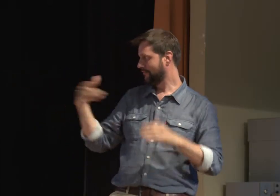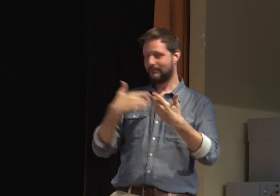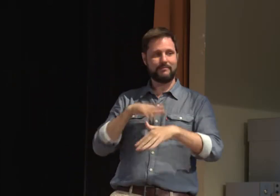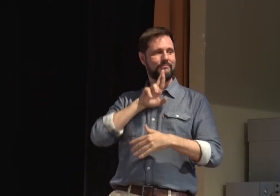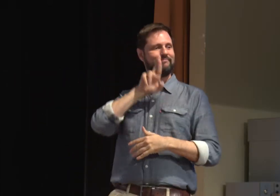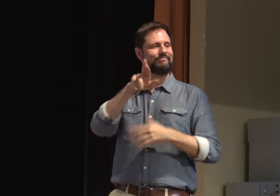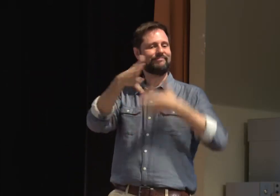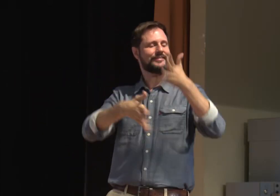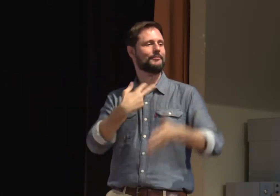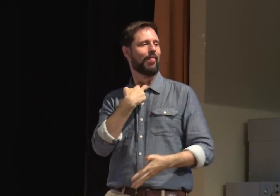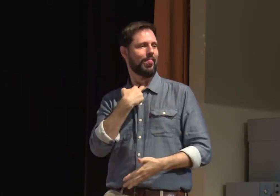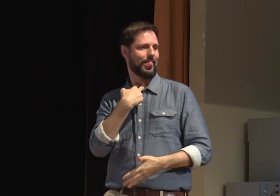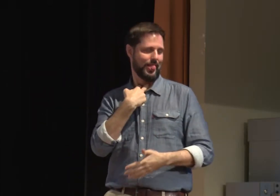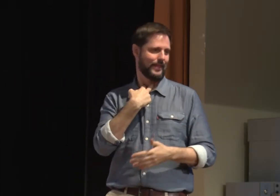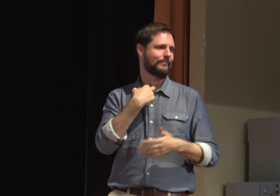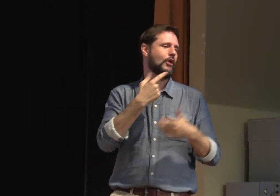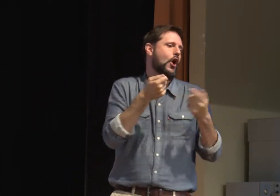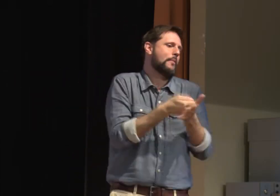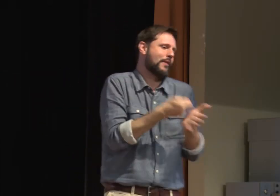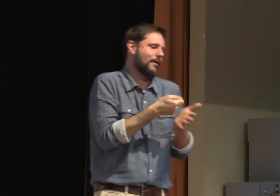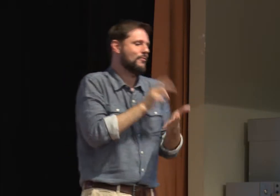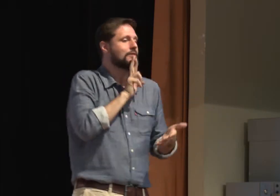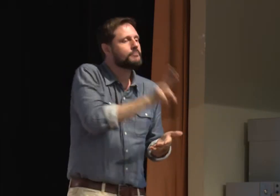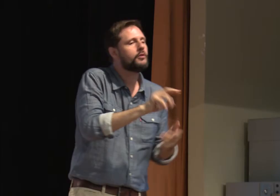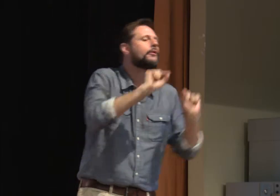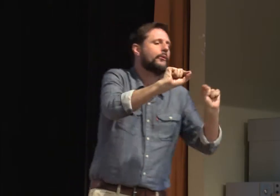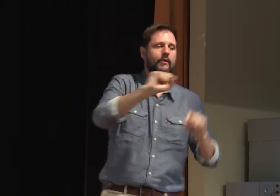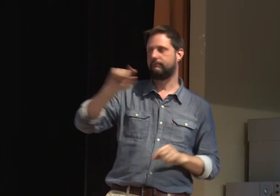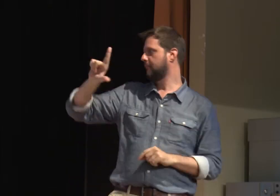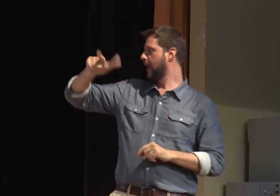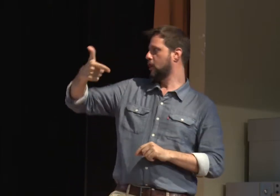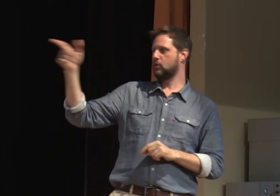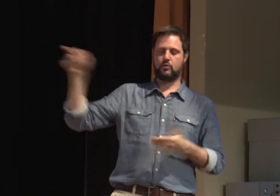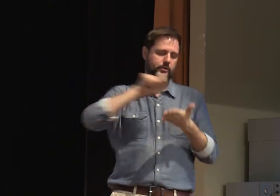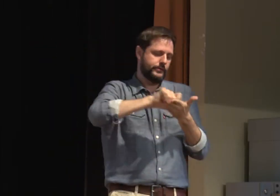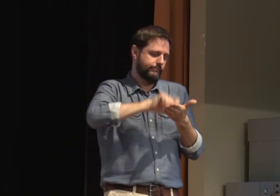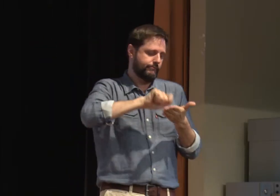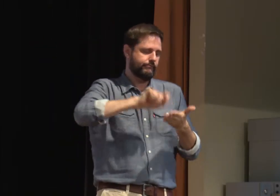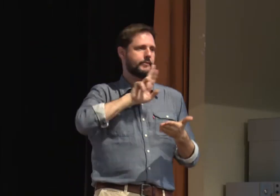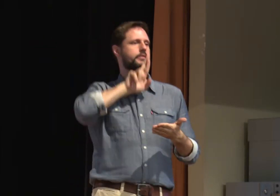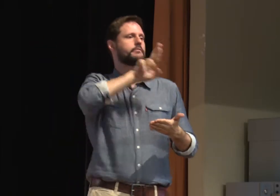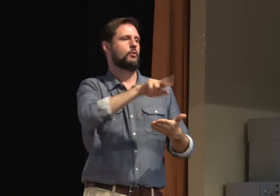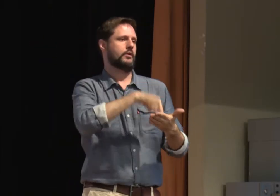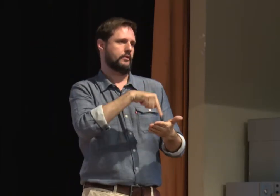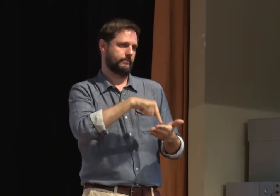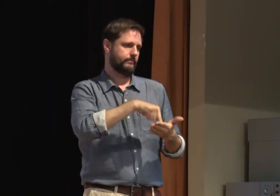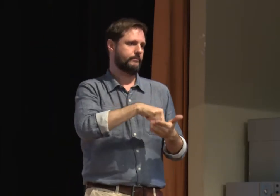ser substituído pelo português. Então, isso é importante a gente ver que a escrita do surdo tem que ser